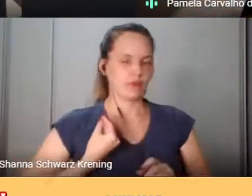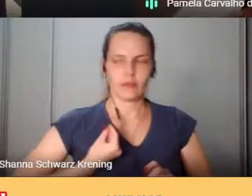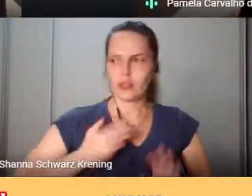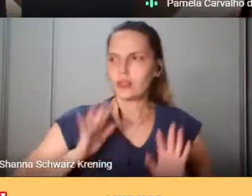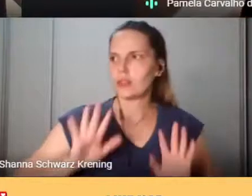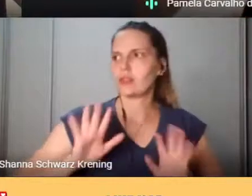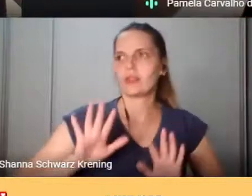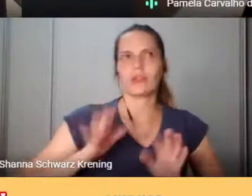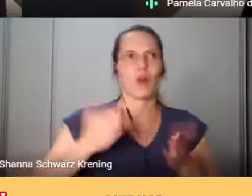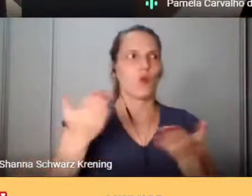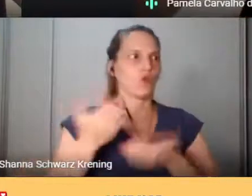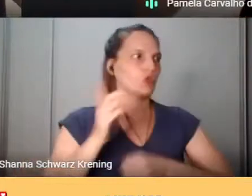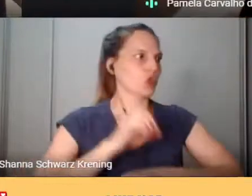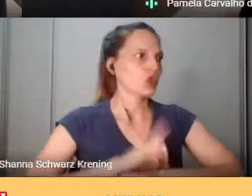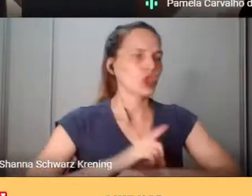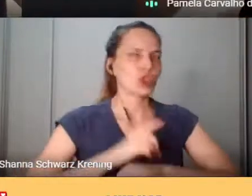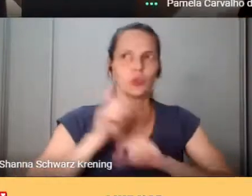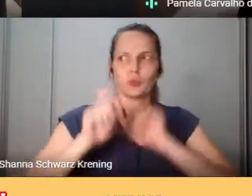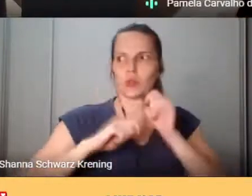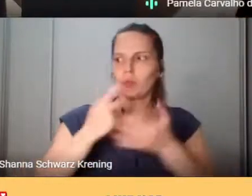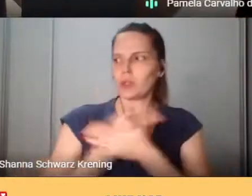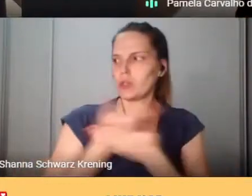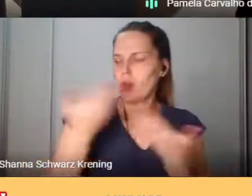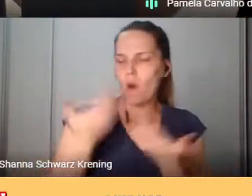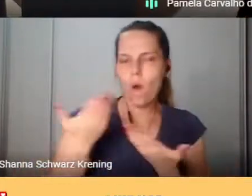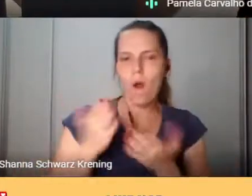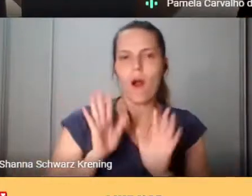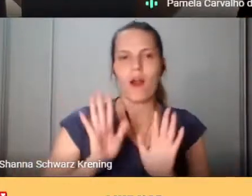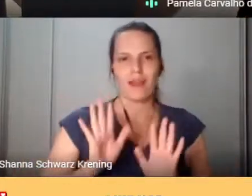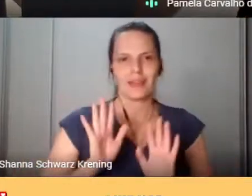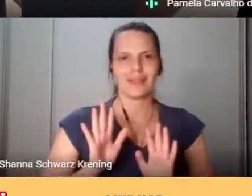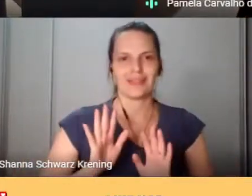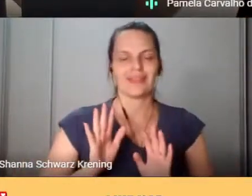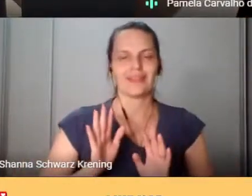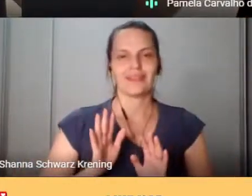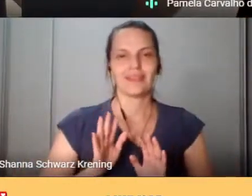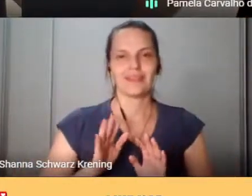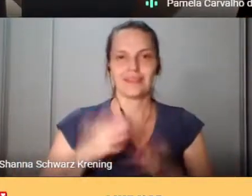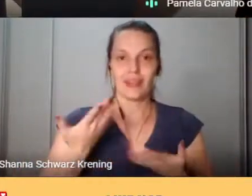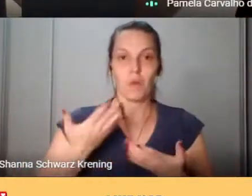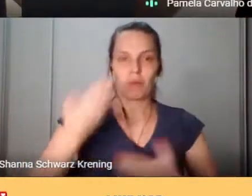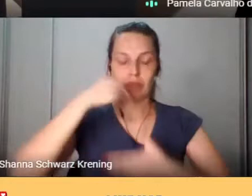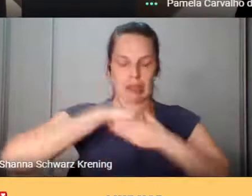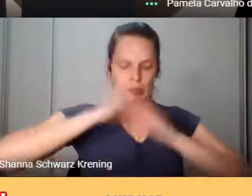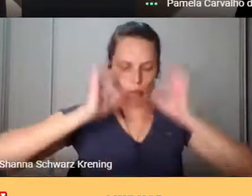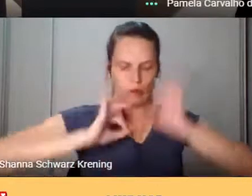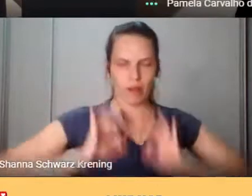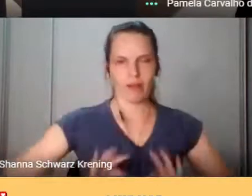da coisa, como é que está tudo acontecendo. Eu acho que essas coisas são importantes, assim, né?